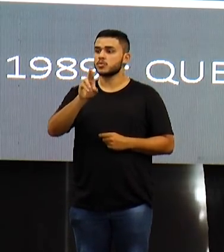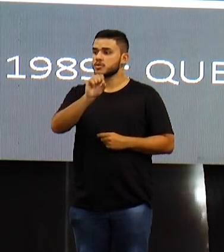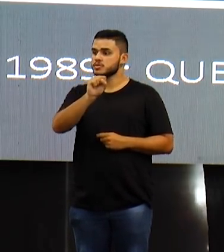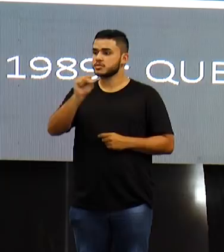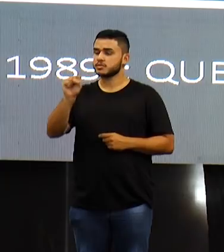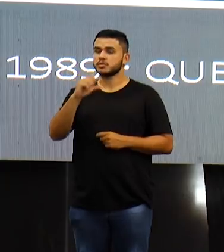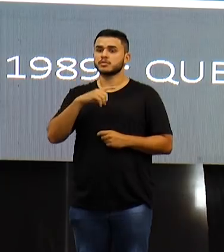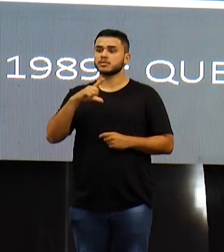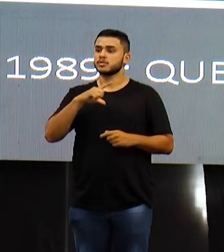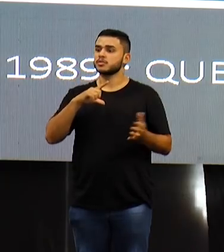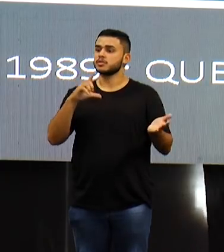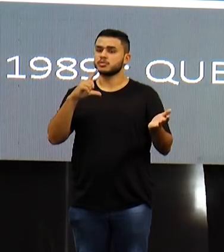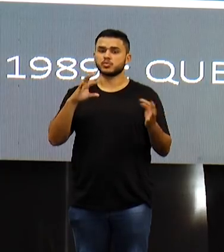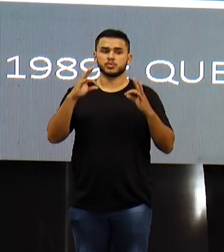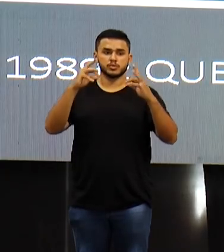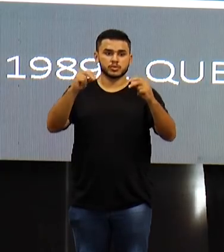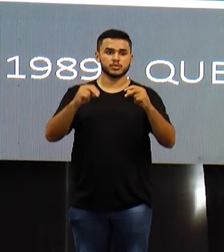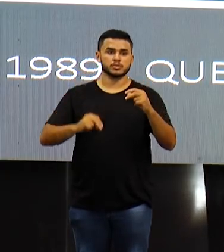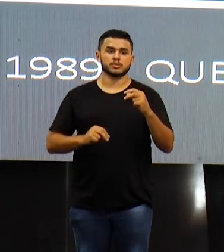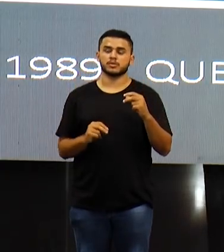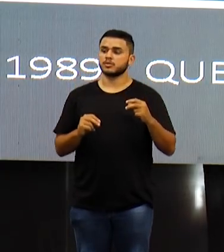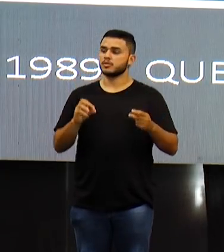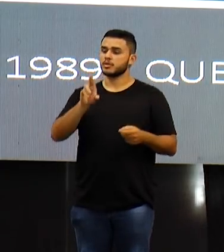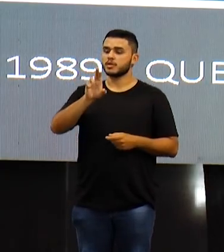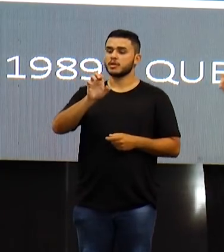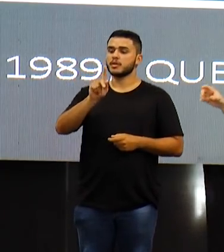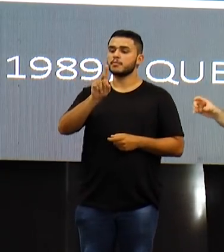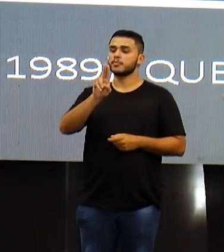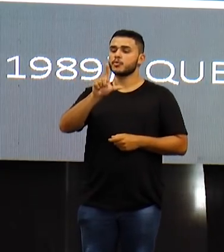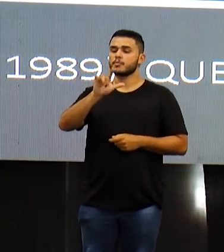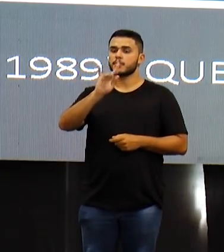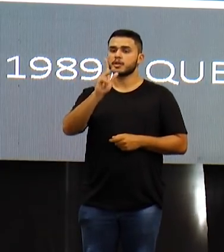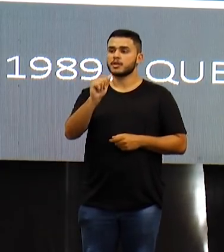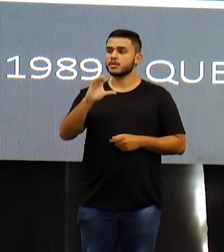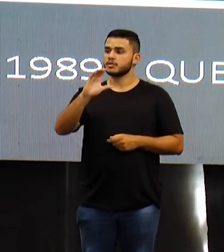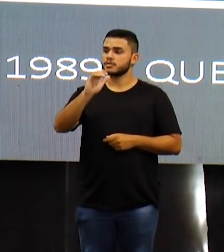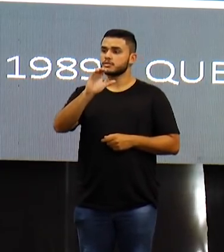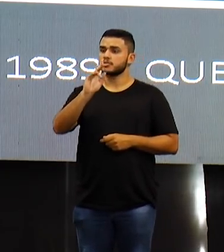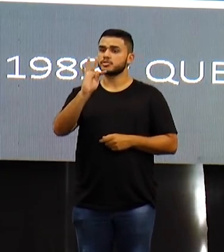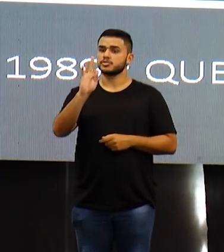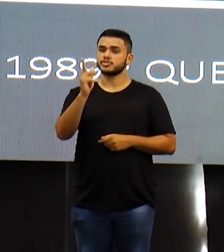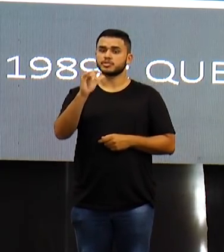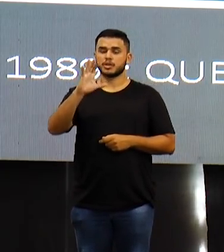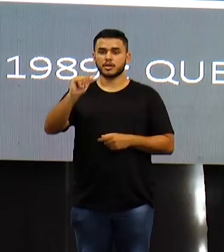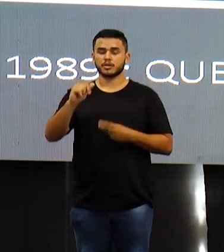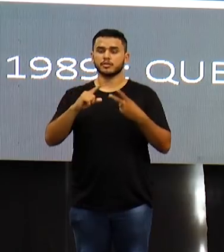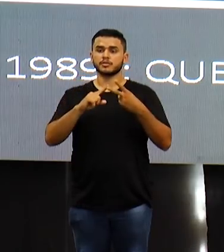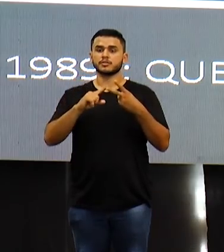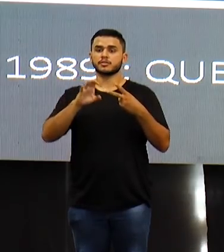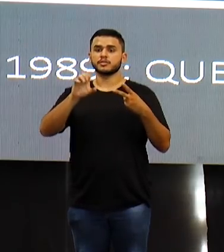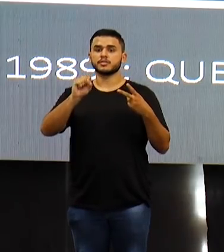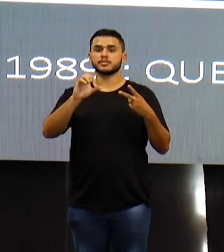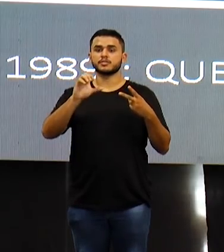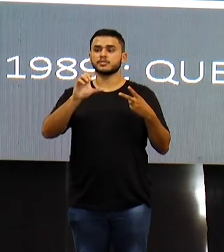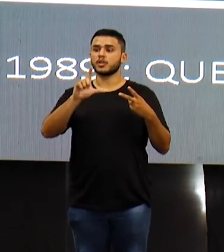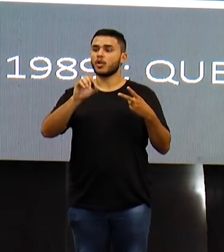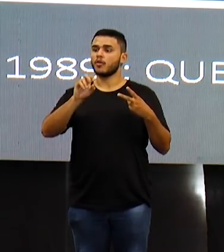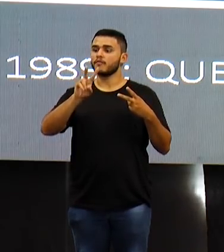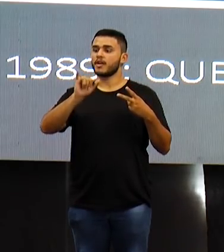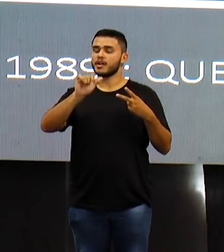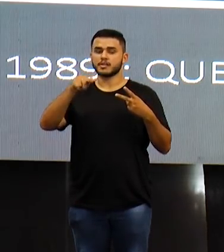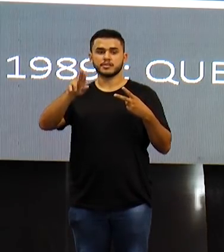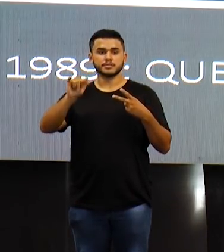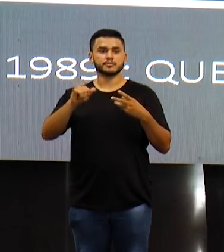movimento separatista entre República Tcheca e Eslováquia. Teremos a chegada de Slobodan Milosevic na antiga